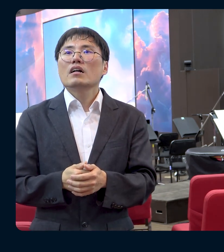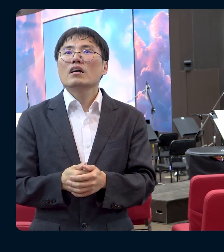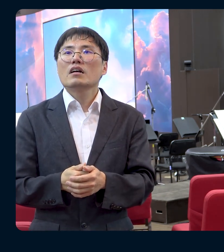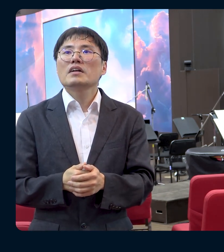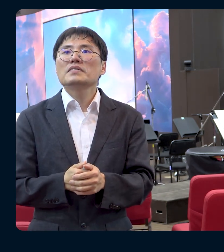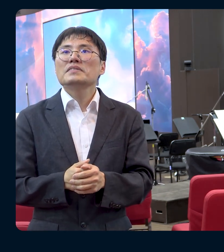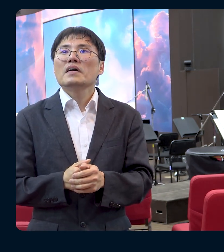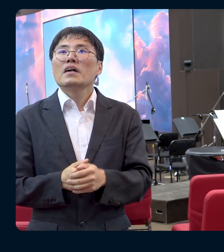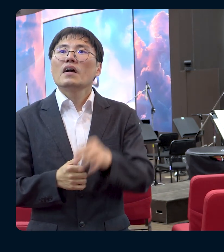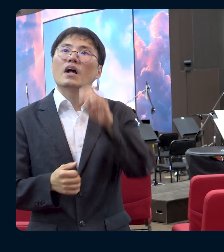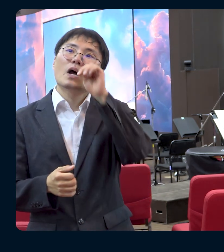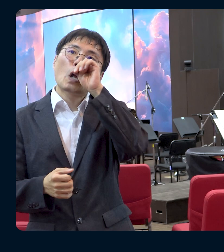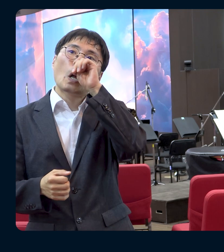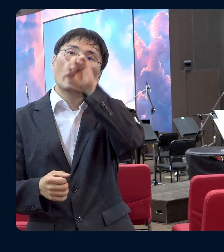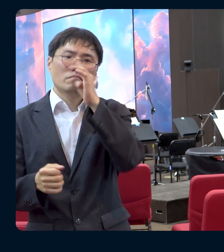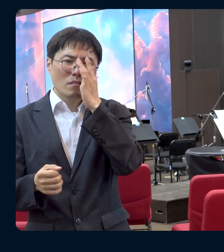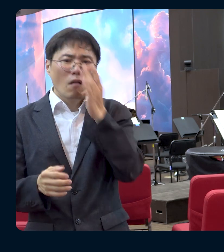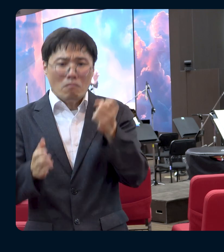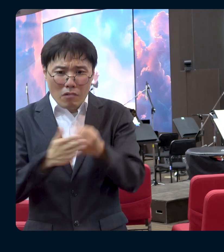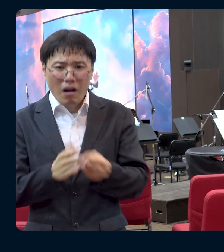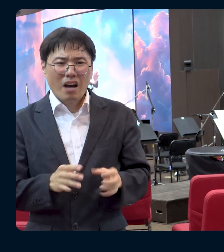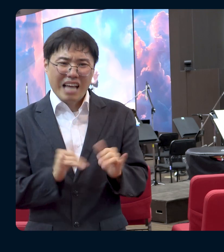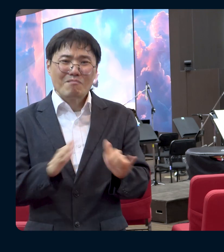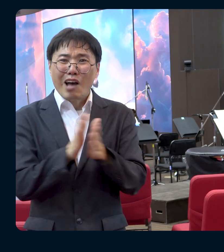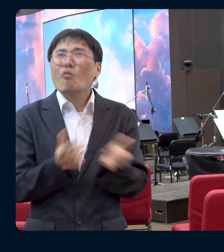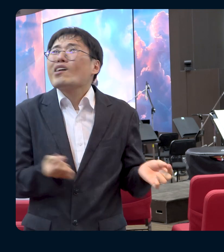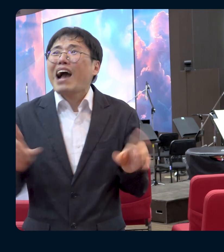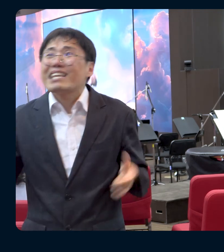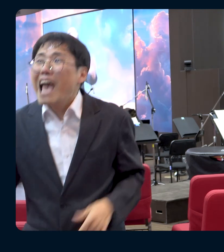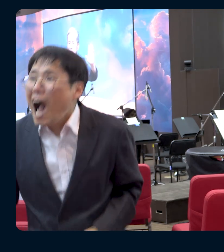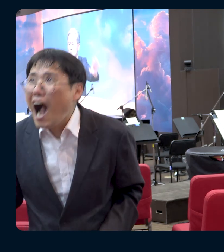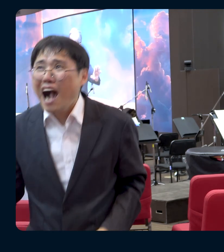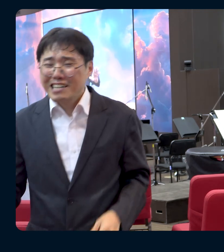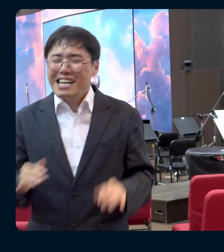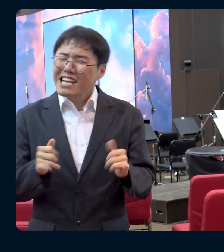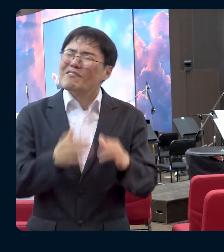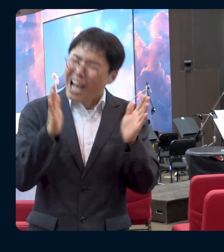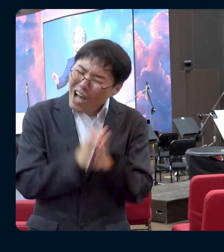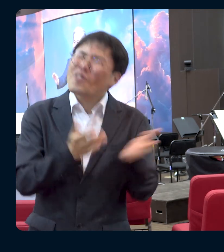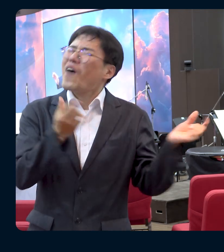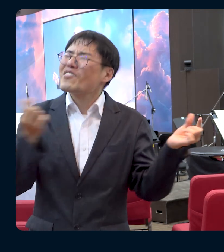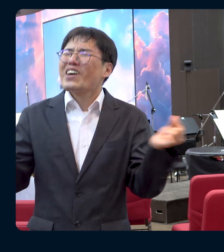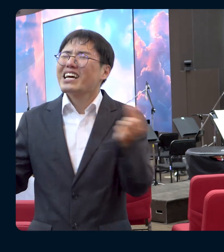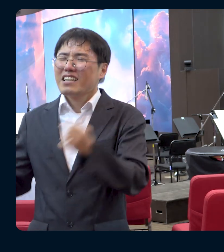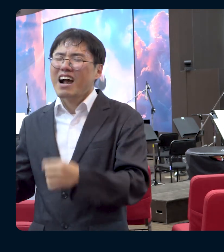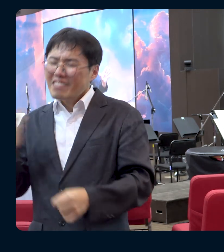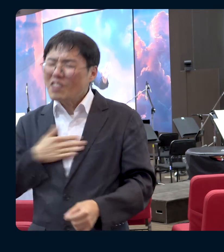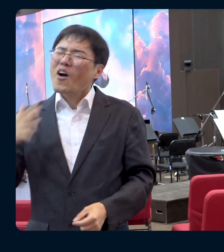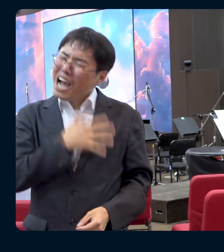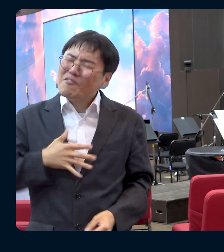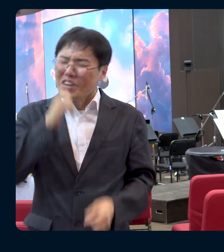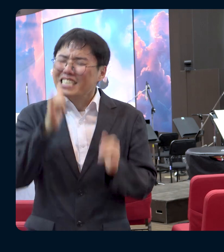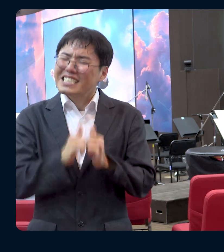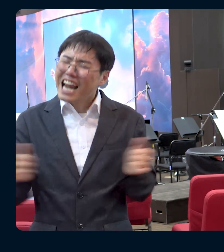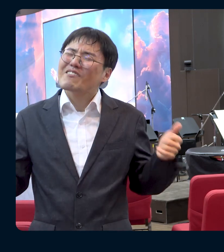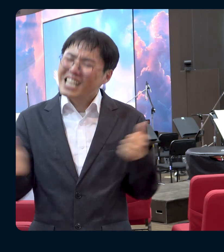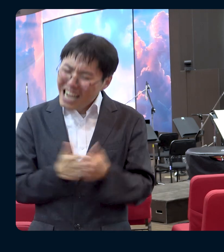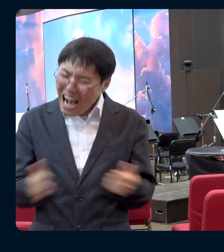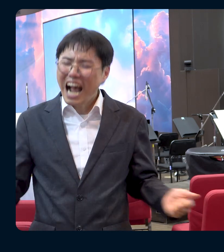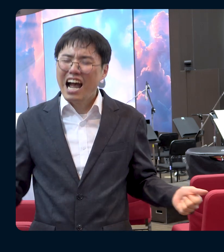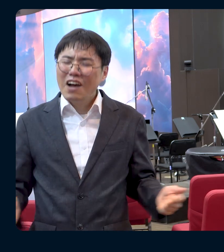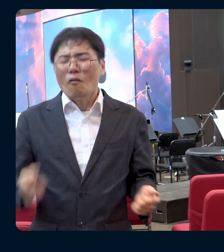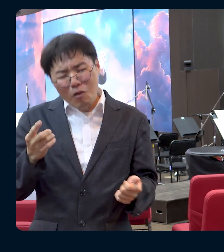그러니까 뭐예요? 나도 인간이니까. 사람이 다 그런 거죠, 뭐. 사람이 산다는 게 그런 거 아니겠습니까? 나도 감정이